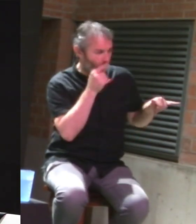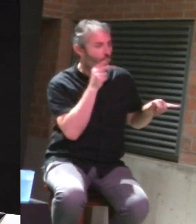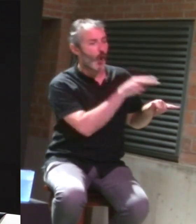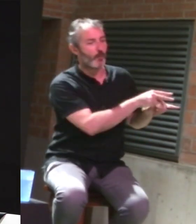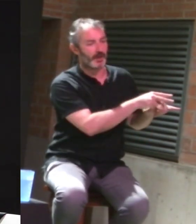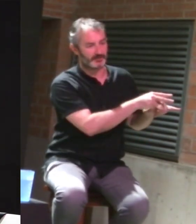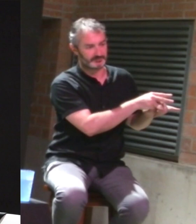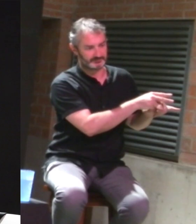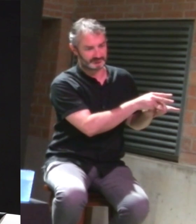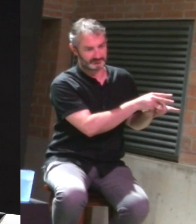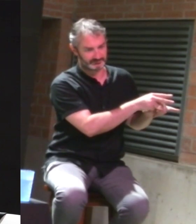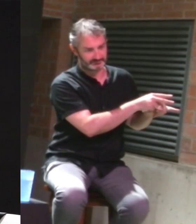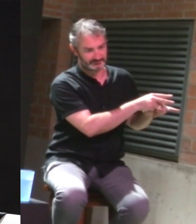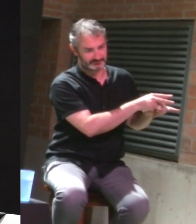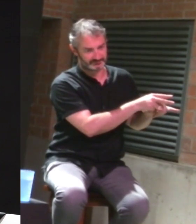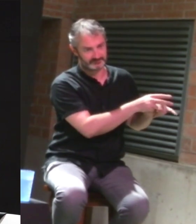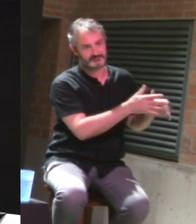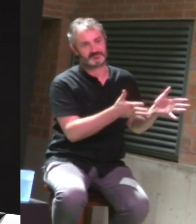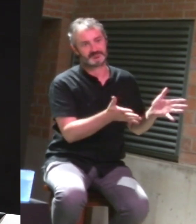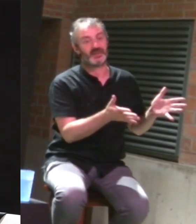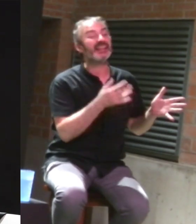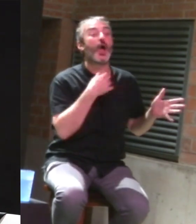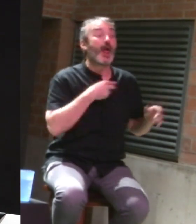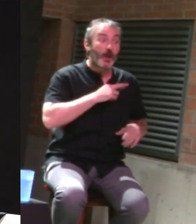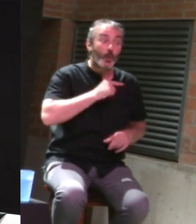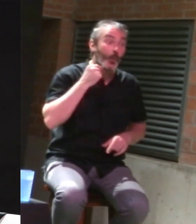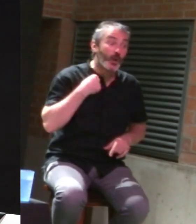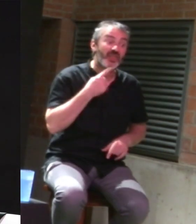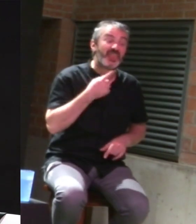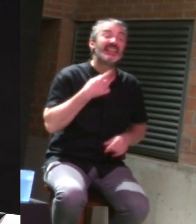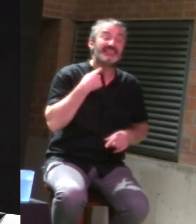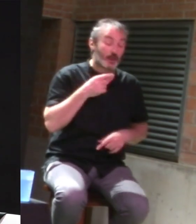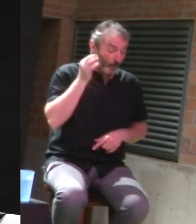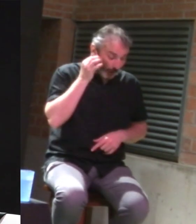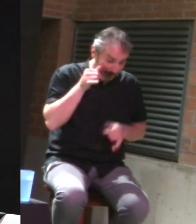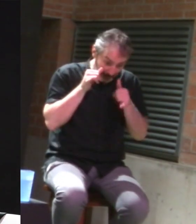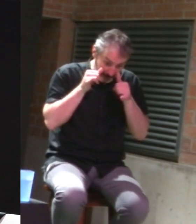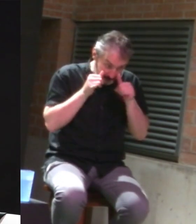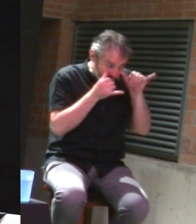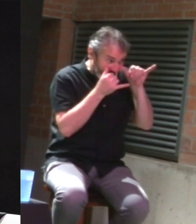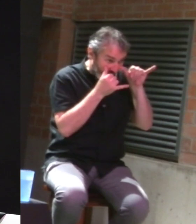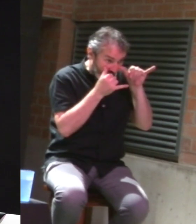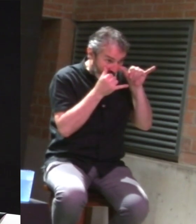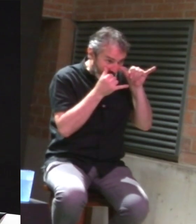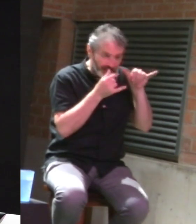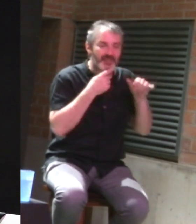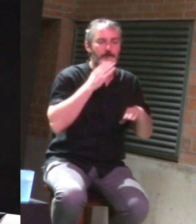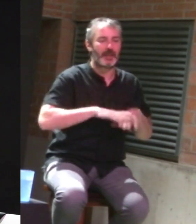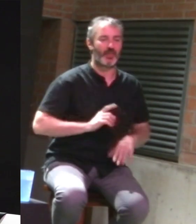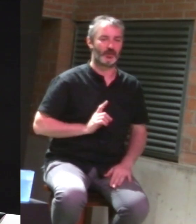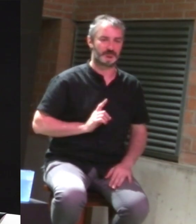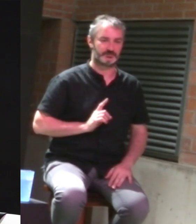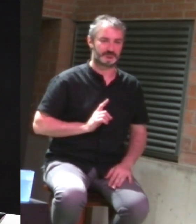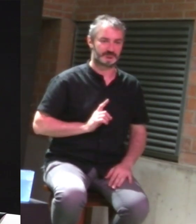fàbrica i no l'explotar com tu. Diu que és promiscuïtat, homes i dones estiguin a la fàbrica, però calla, no defensen les treballadores i